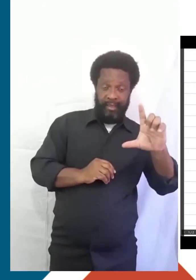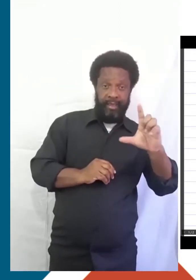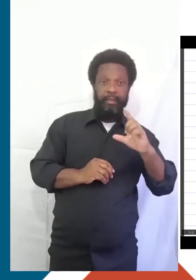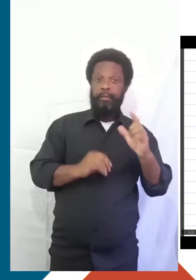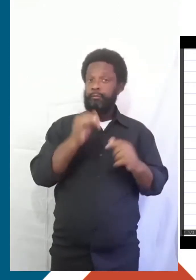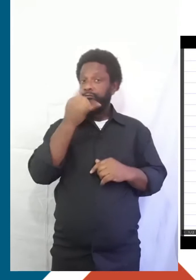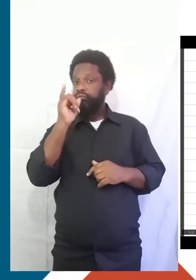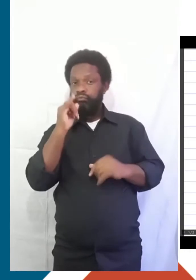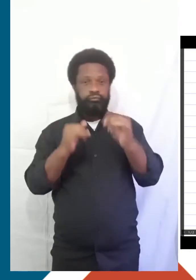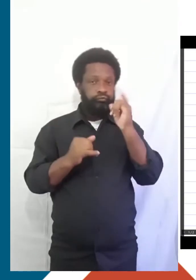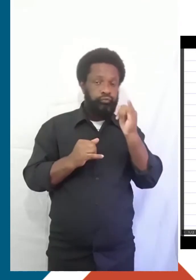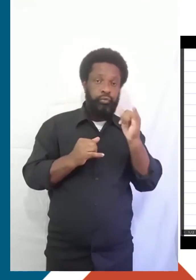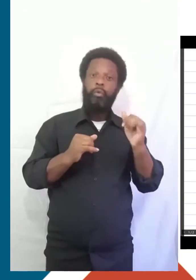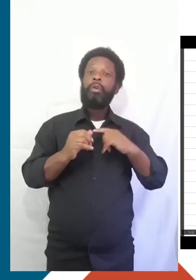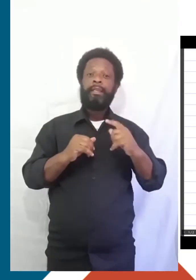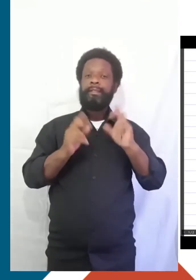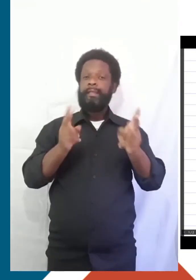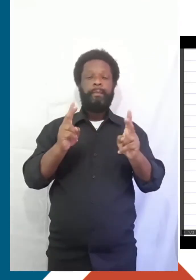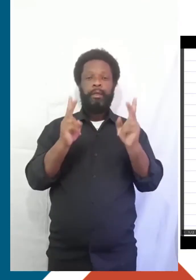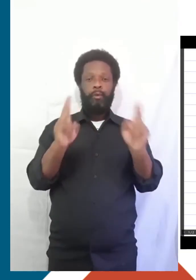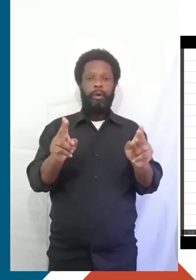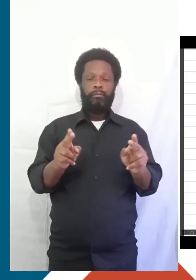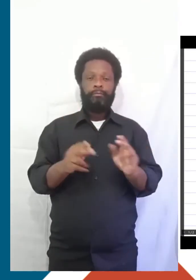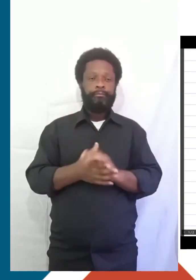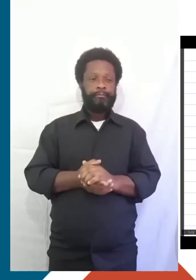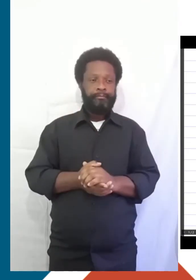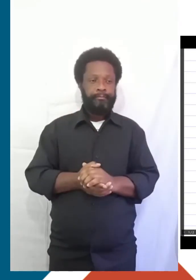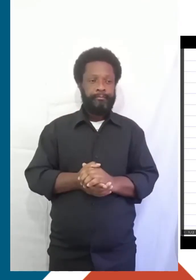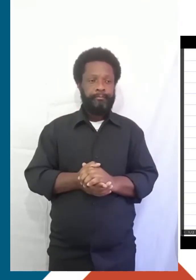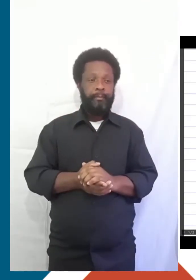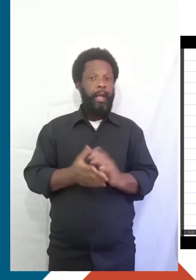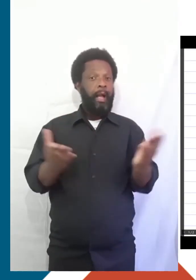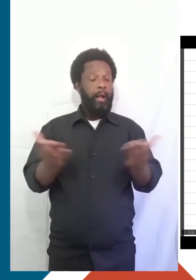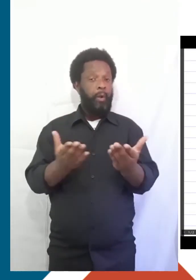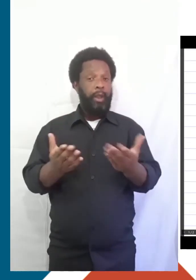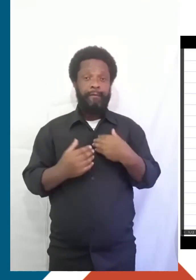têm a diferença de eletronegatividade entre um hidrogênio e um cloro é sempre a mesma.